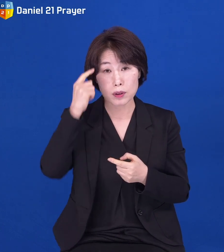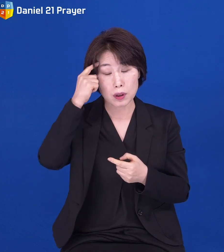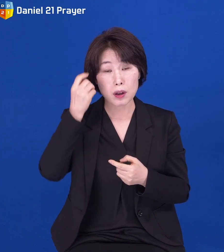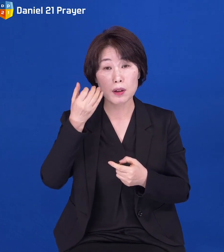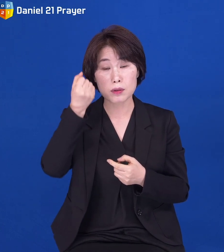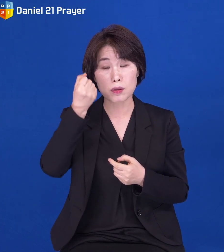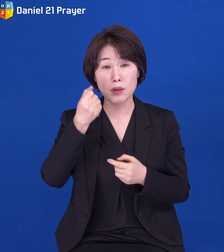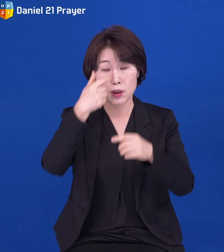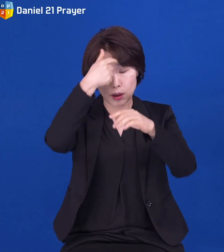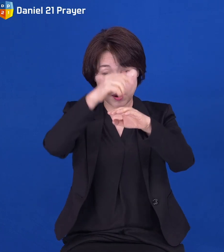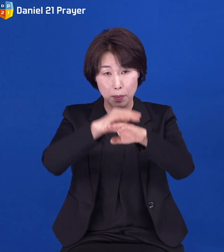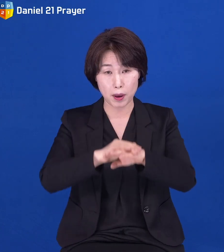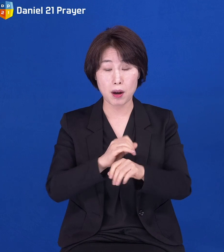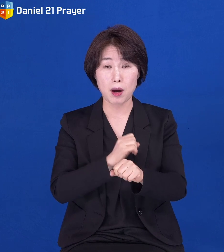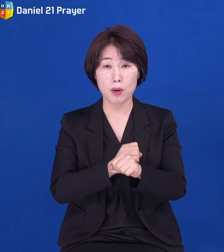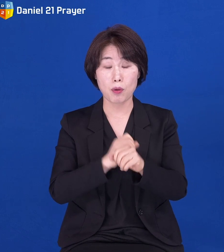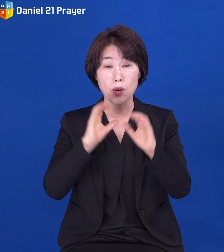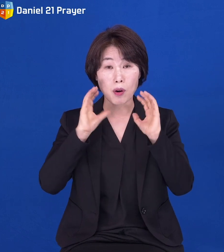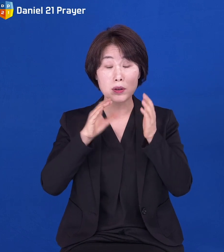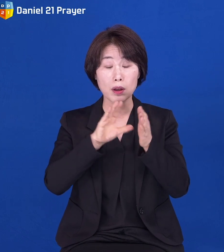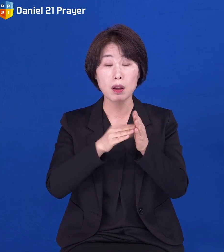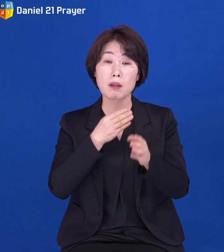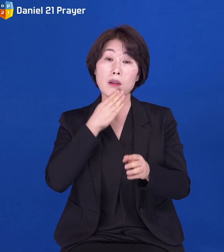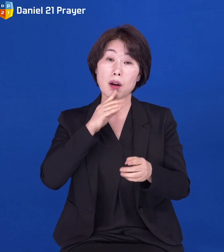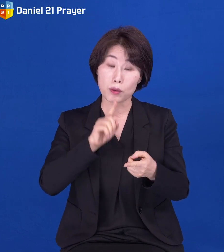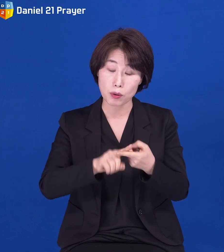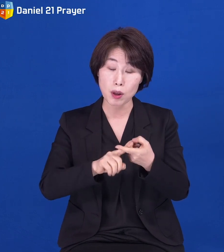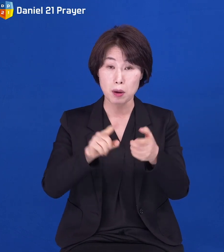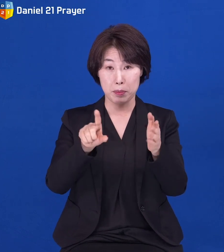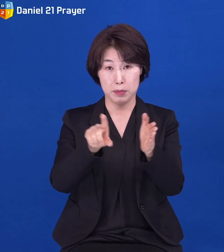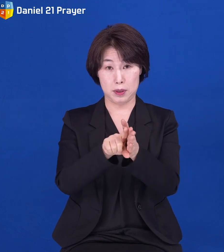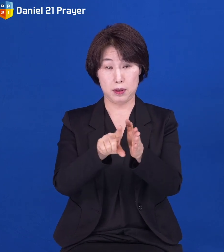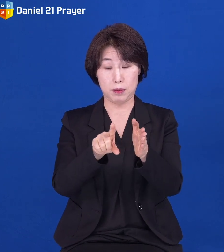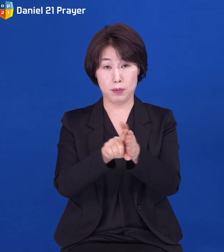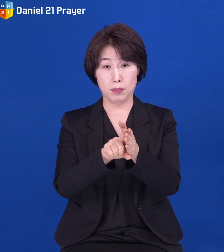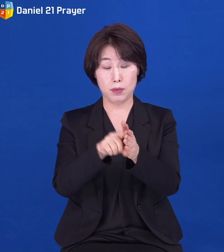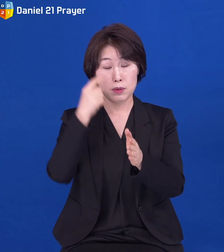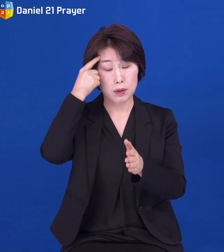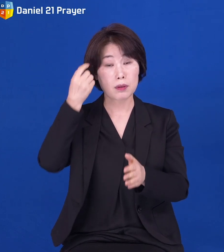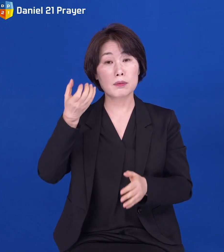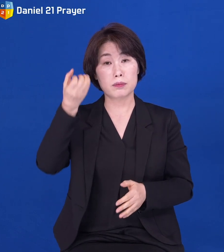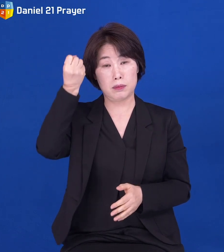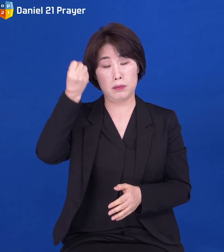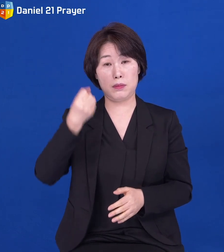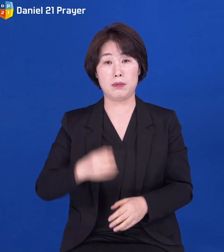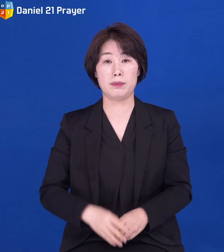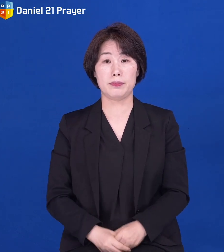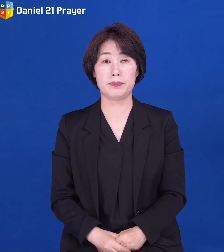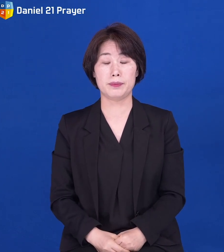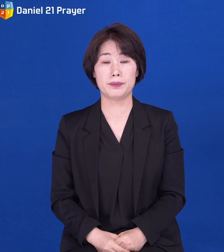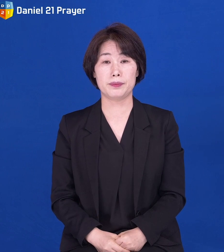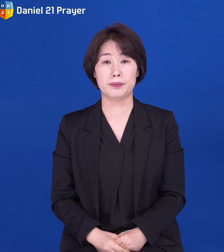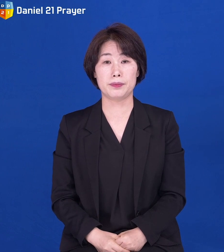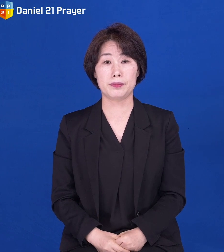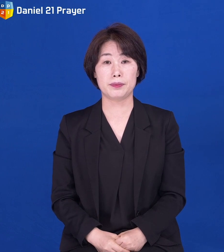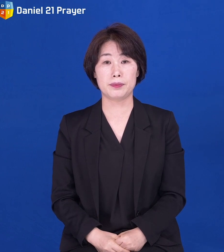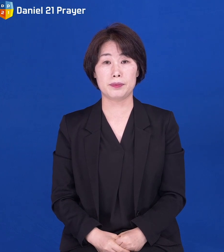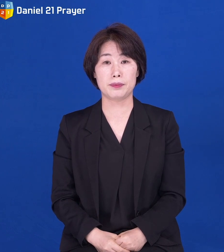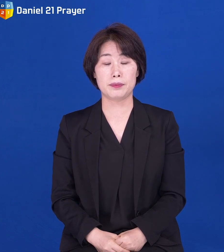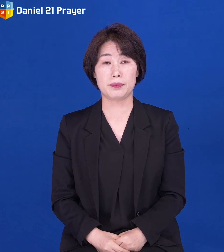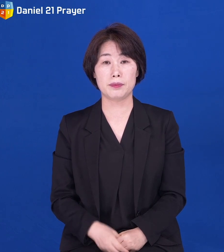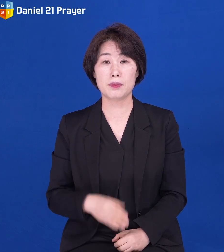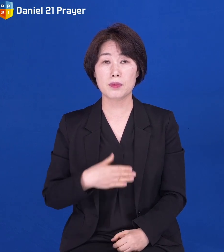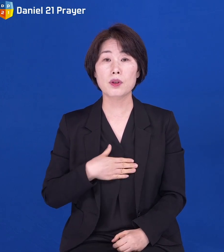봐야 되는구나. 항상 어렸을 때부터 당연했어요. 믿음이라는 게. 그랬는데 저희